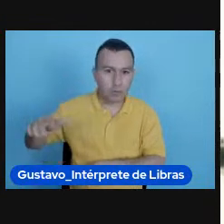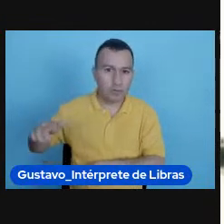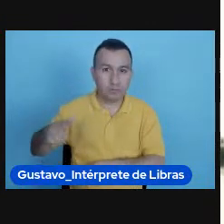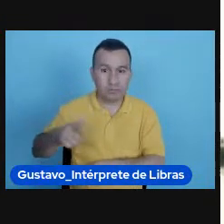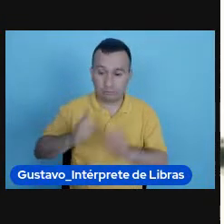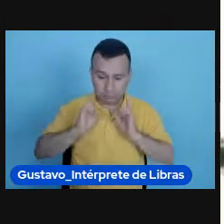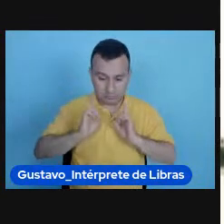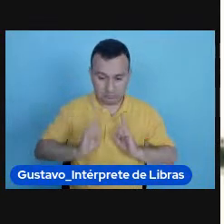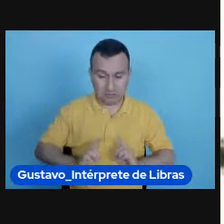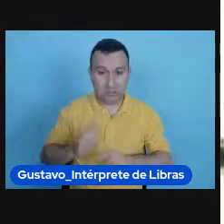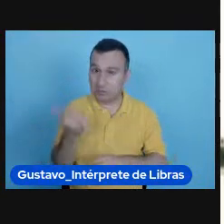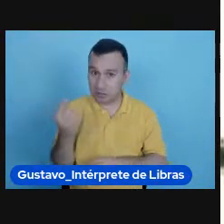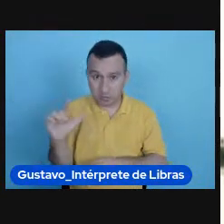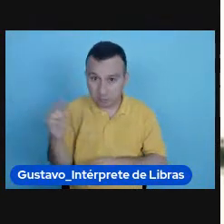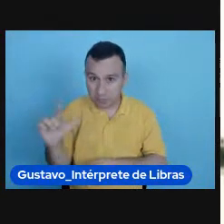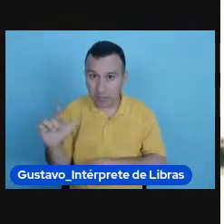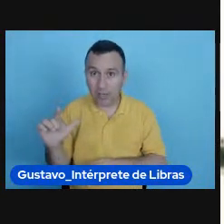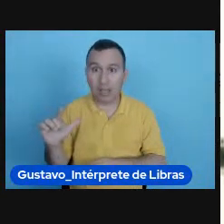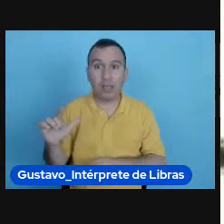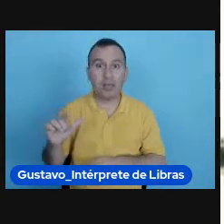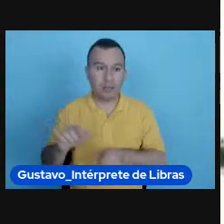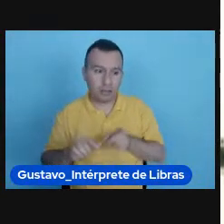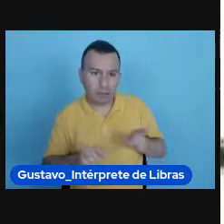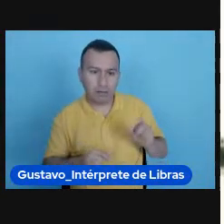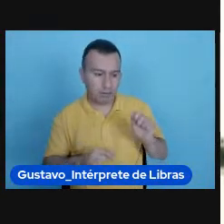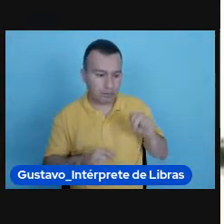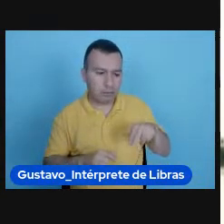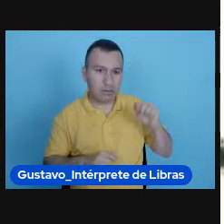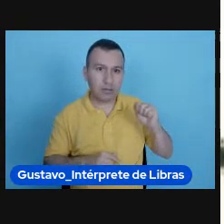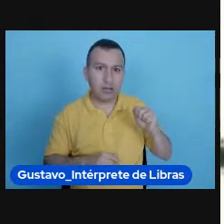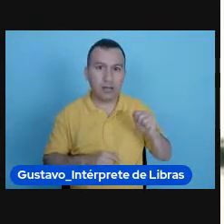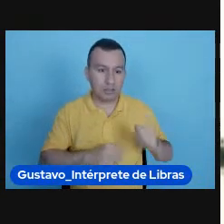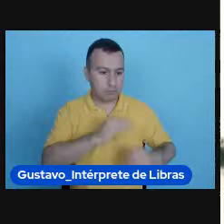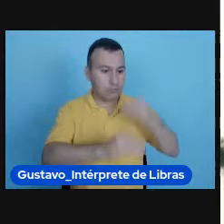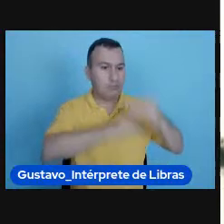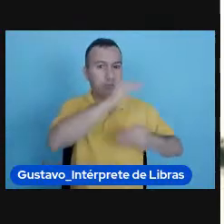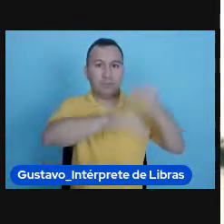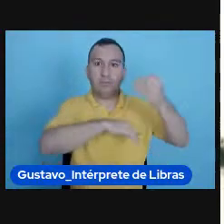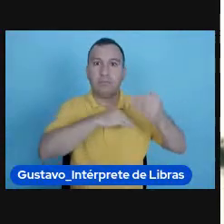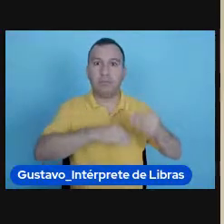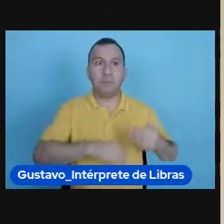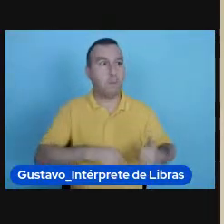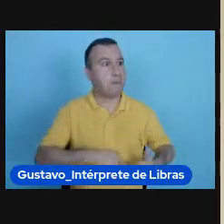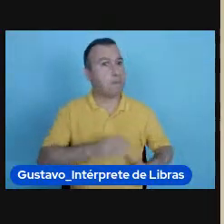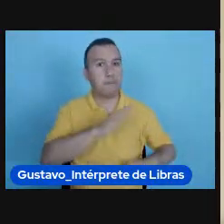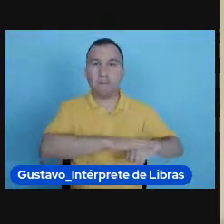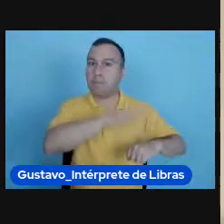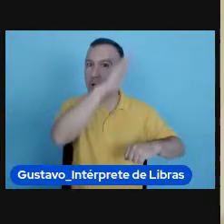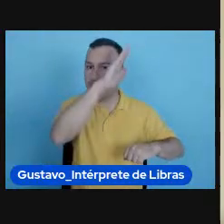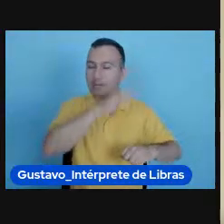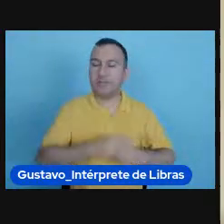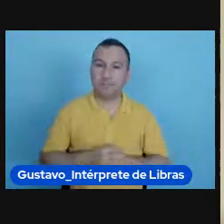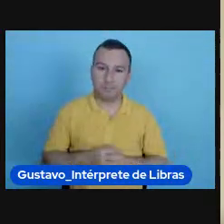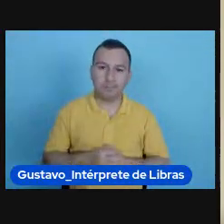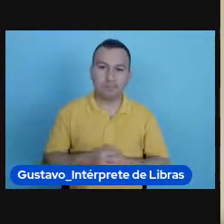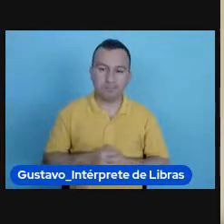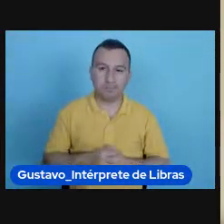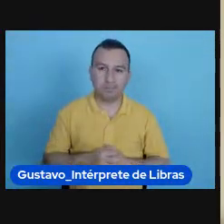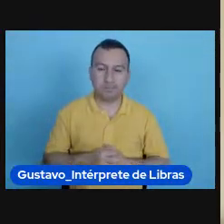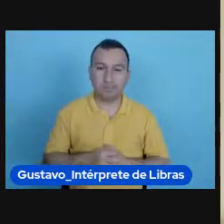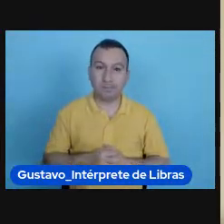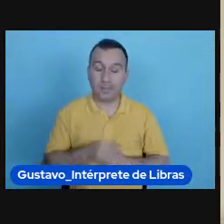tanto que a Ana conseguiu progredir. O conteúdo que a Ana tem é igual dos outros alunos, mas o conteúdo é numa demanda